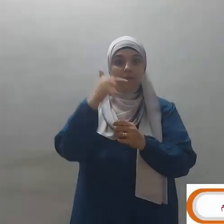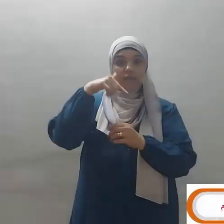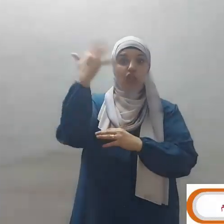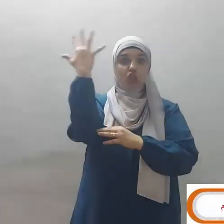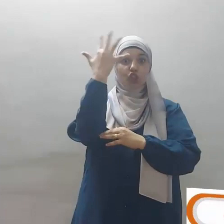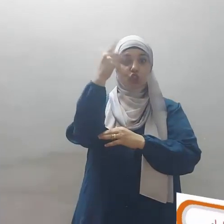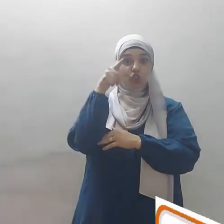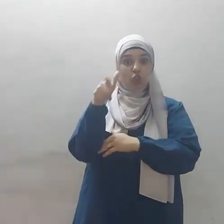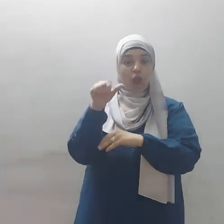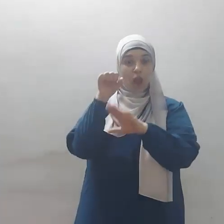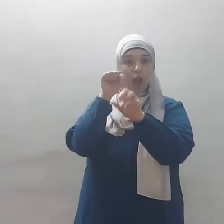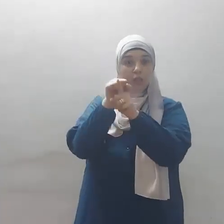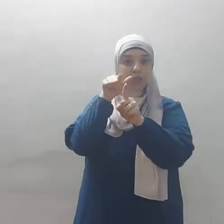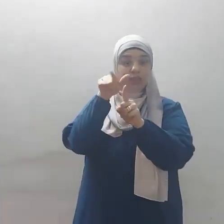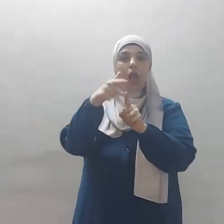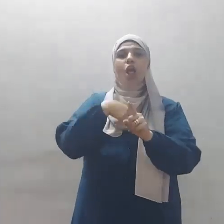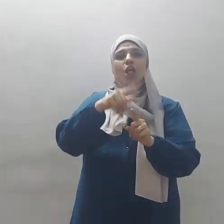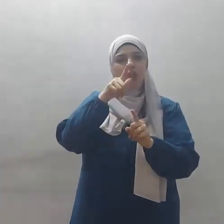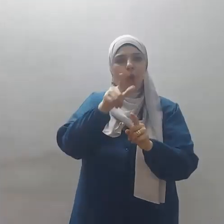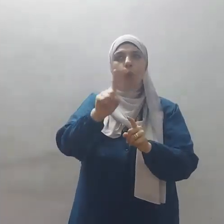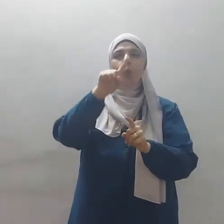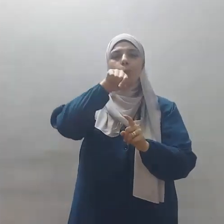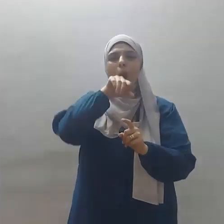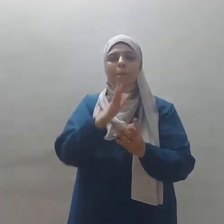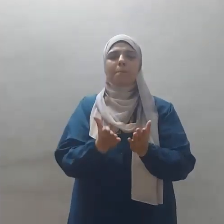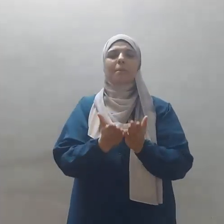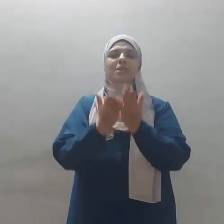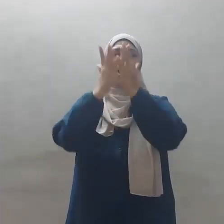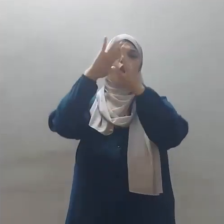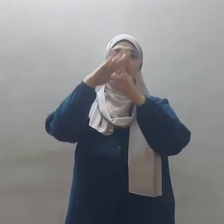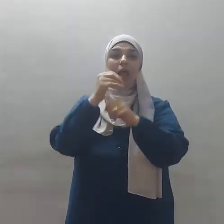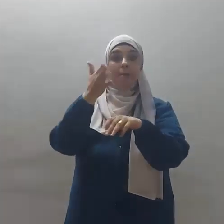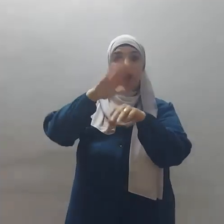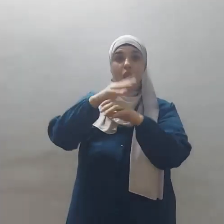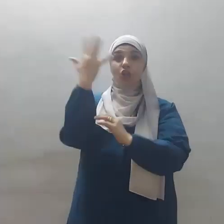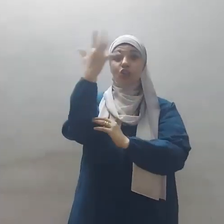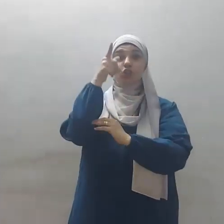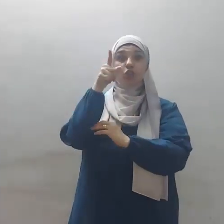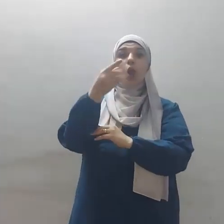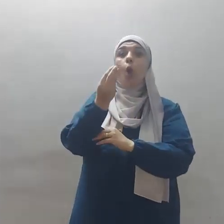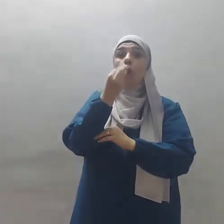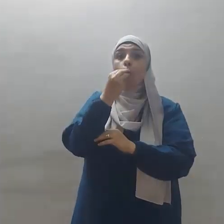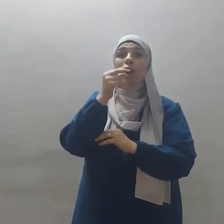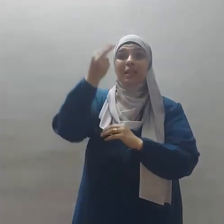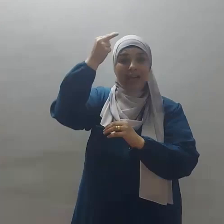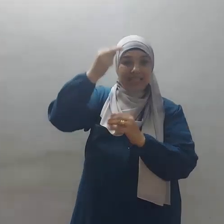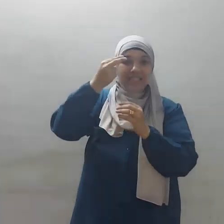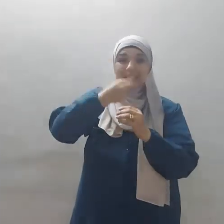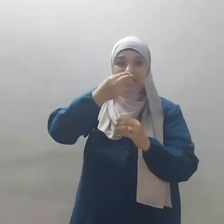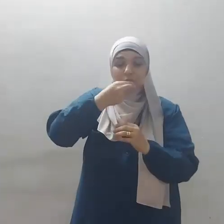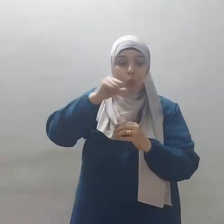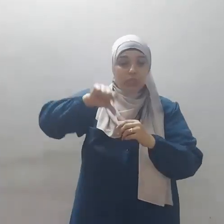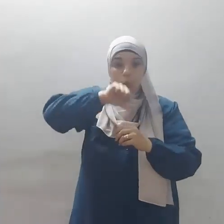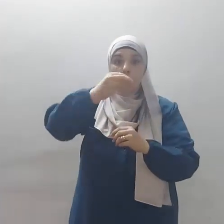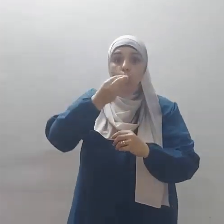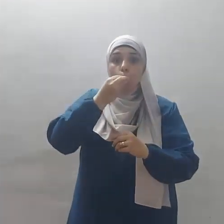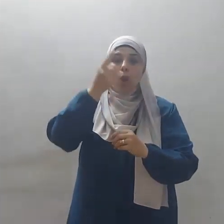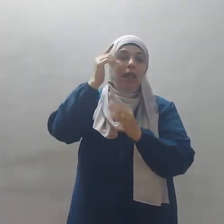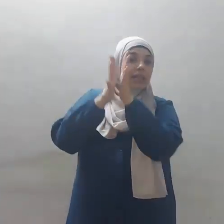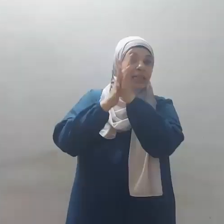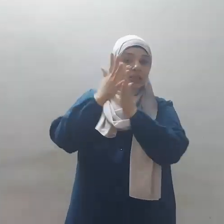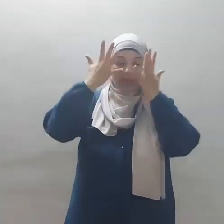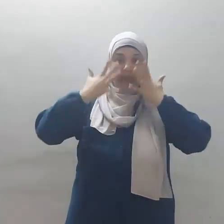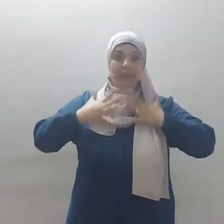الشجره كان يقول نبينا صلى الله عليه وسلم كلوا الزيت وادهنوا به فانه من شجره